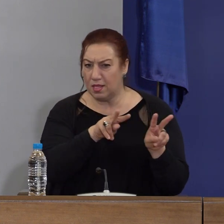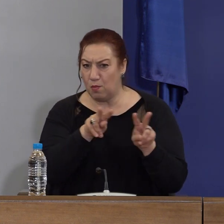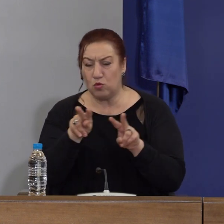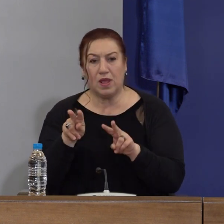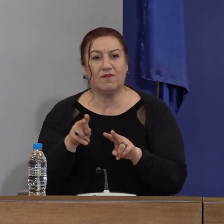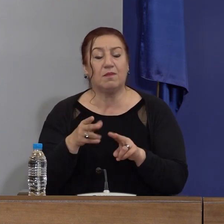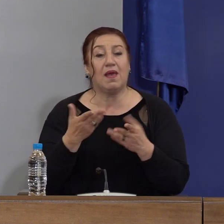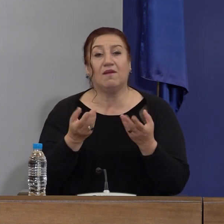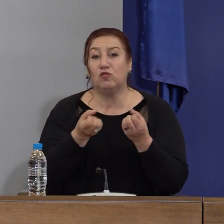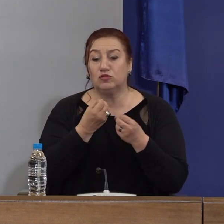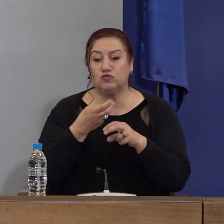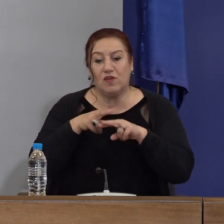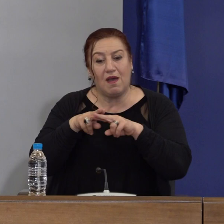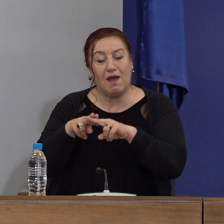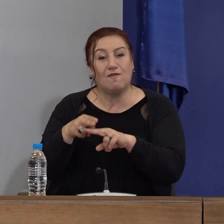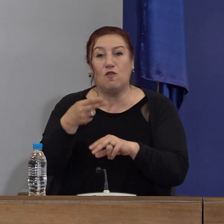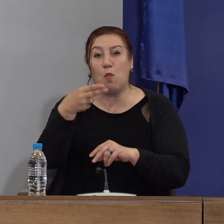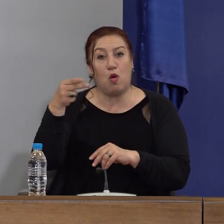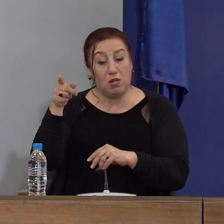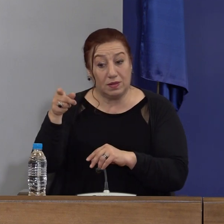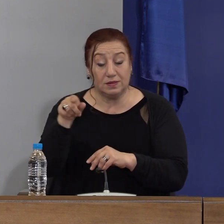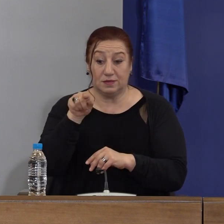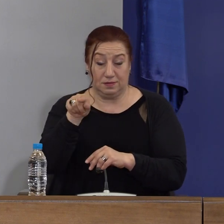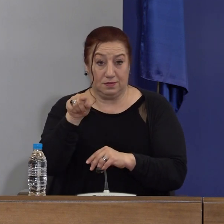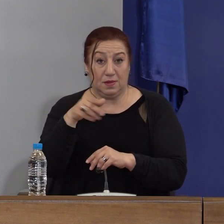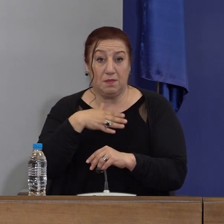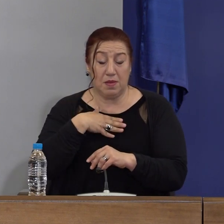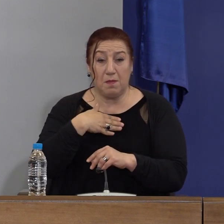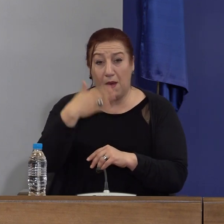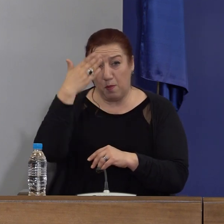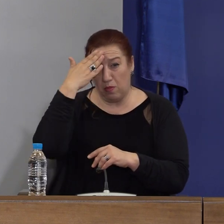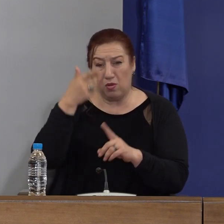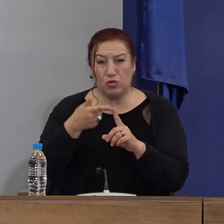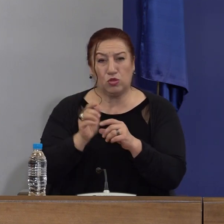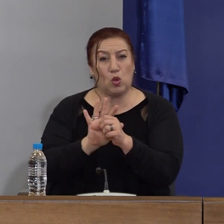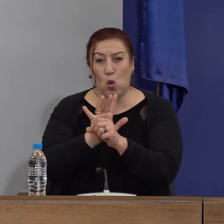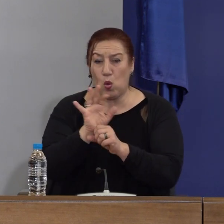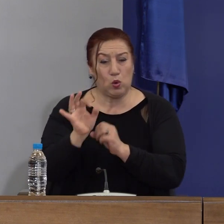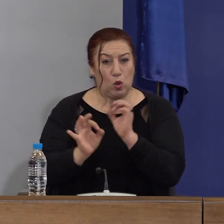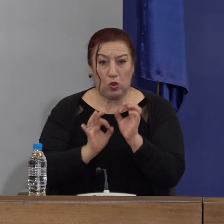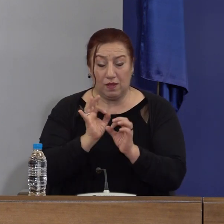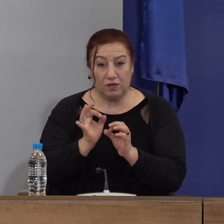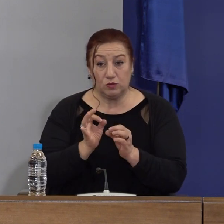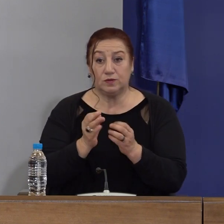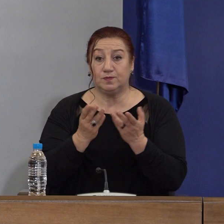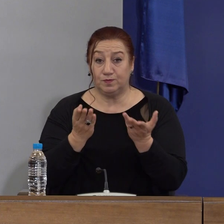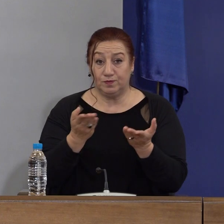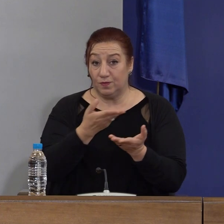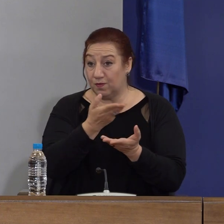болниците, където има заболели от коронавирус, тъй като виждате,